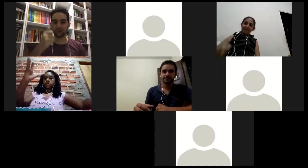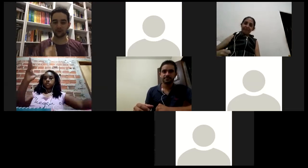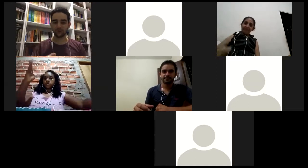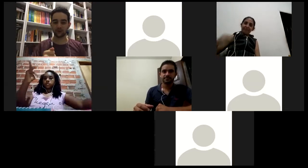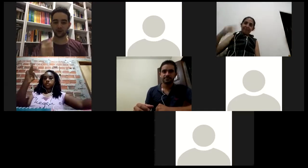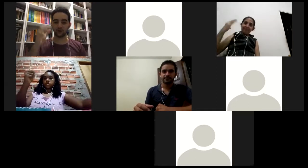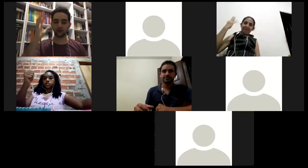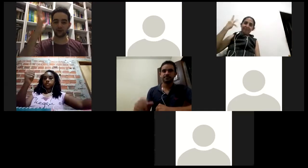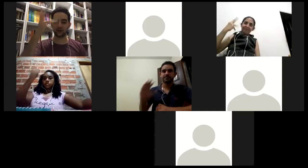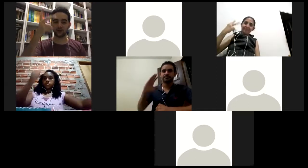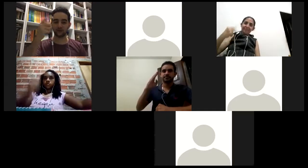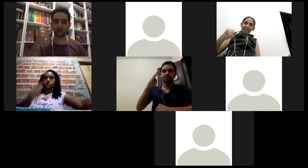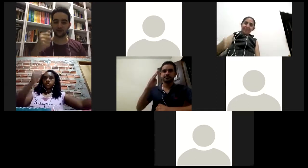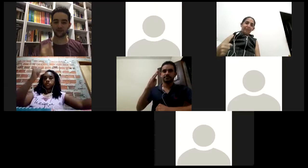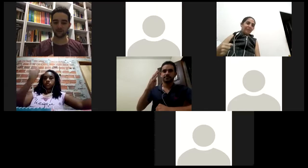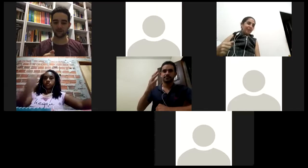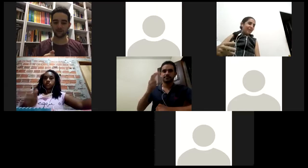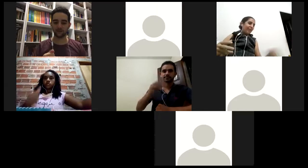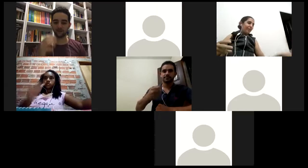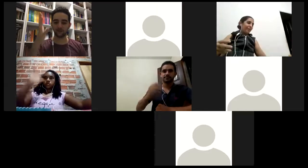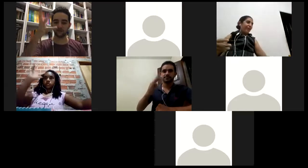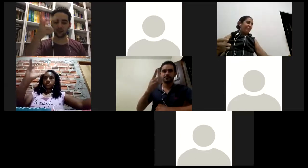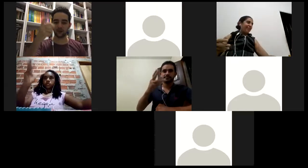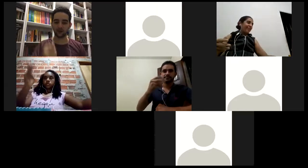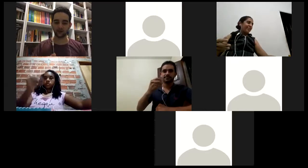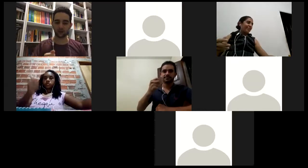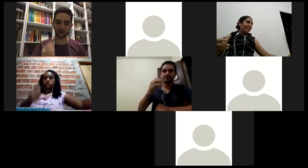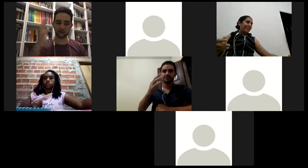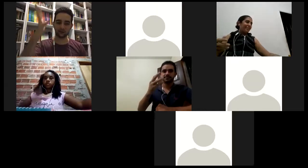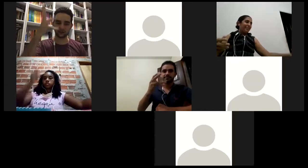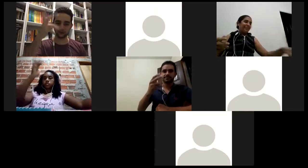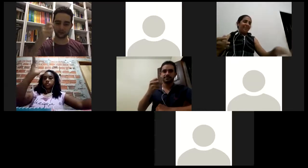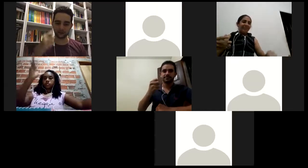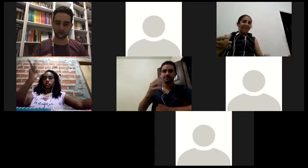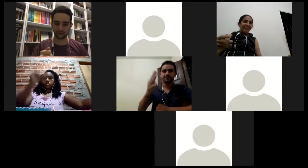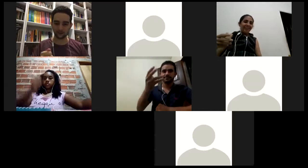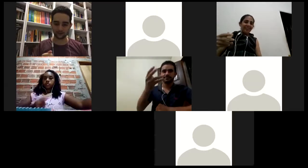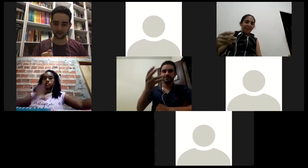Leite, como se estivesse tirando leite. Tirar leite da vaca.